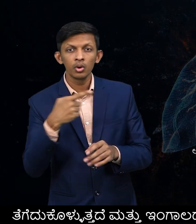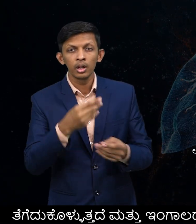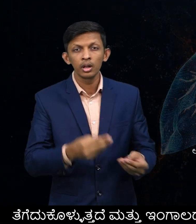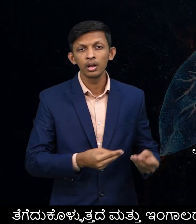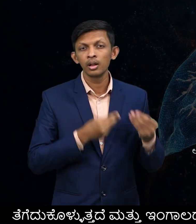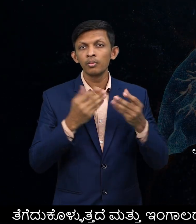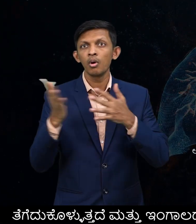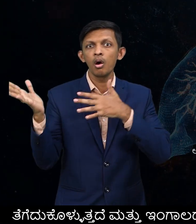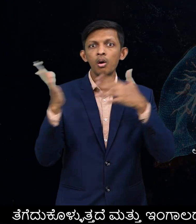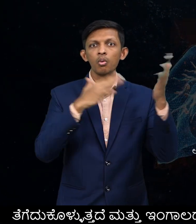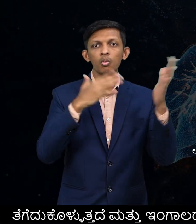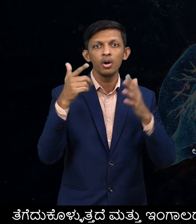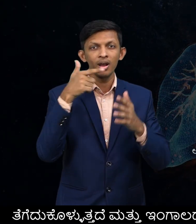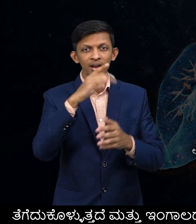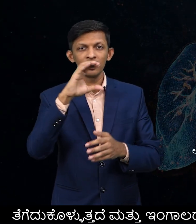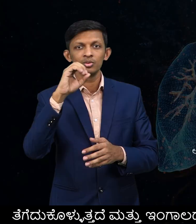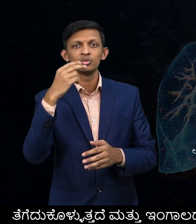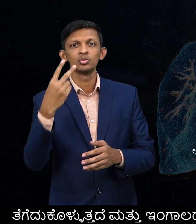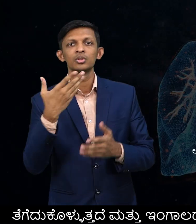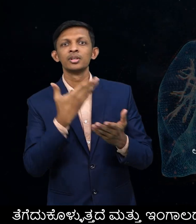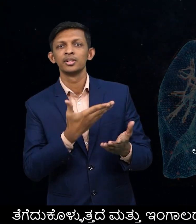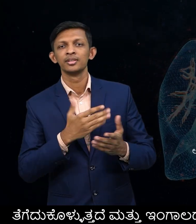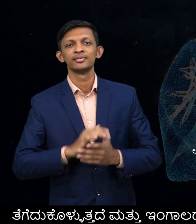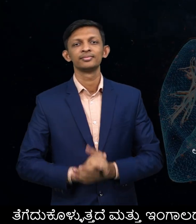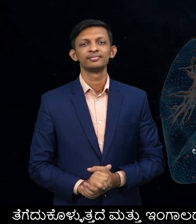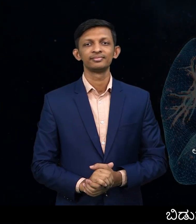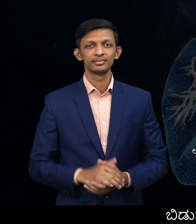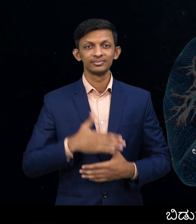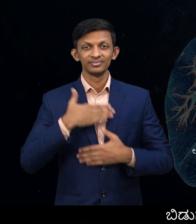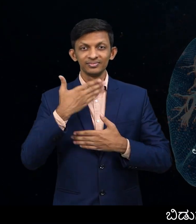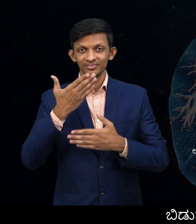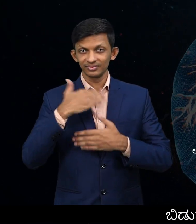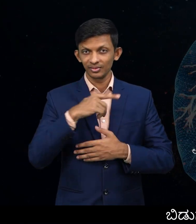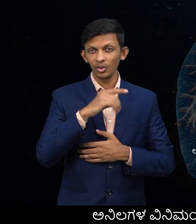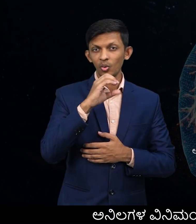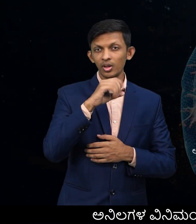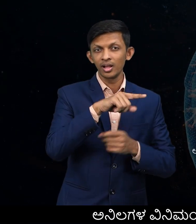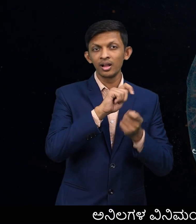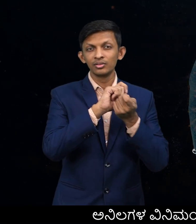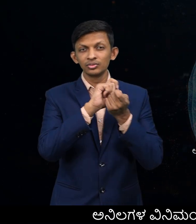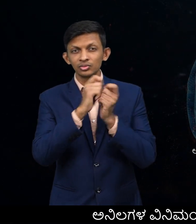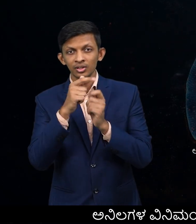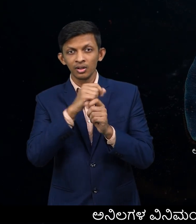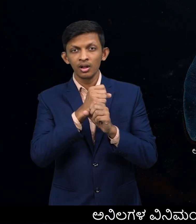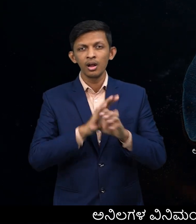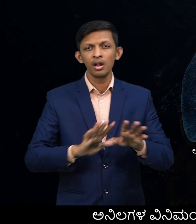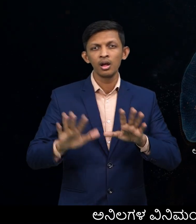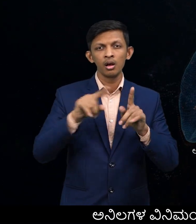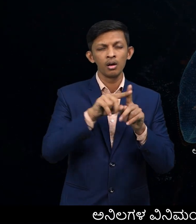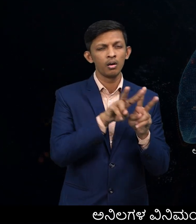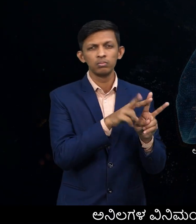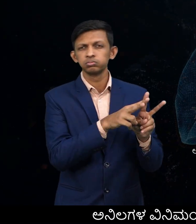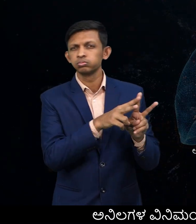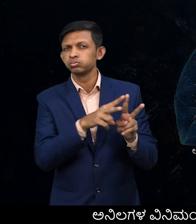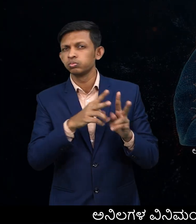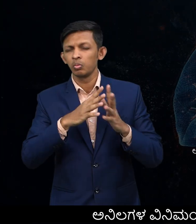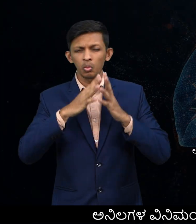ತೆಗೆದುಕೊಳ್ಳುತ್ತದೆ ಮತ್ತು ಇಂಗಾಲದ ಡೈಆಕ್ಸೈಡ್ ಸಮೃದ್ಧವಾಗಿರುವ ಗಾಳಿಯನ್ನು ಬಿಡುಗಡೆ ಮಾಡುತ್ತದೆ. ಅನಿಲಗಳ ವಿನಿಮಯಕ್ಕಾಗಿ ಉಸಿರಾಟದ ಅಂಗಗಳು